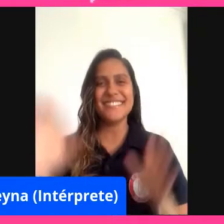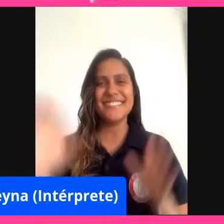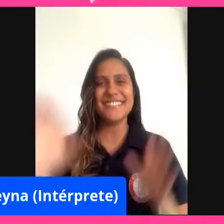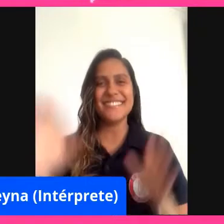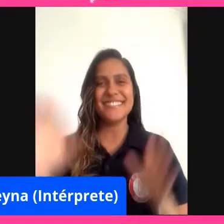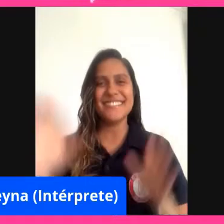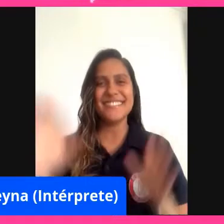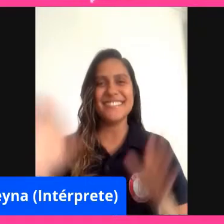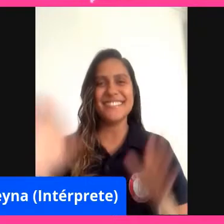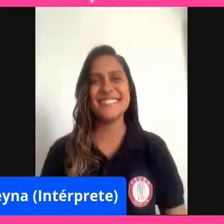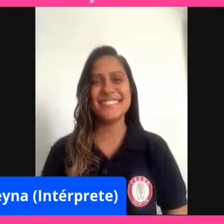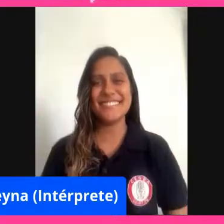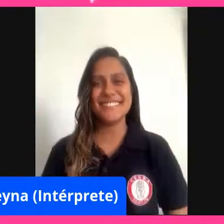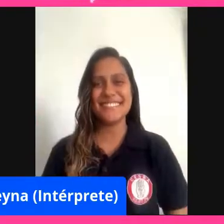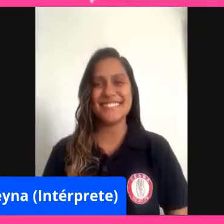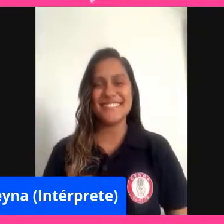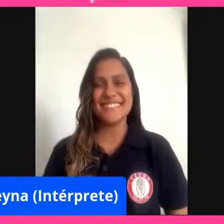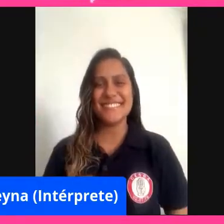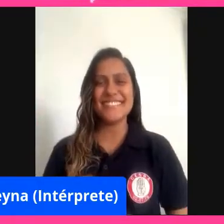É bom. Oi, Tainá.